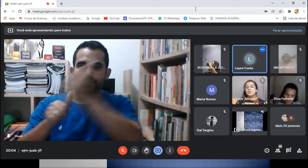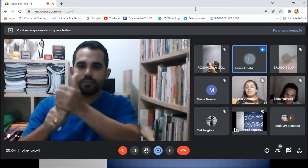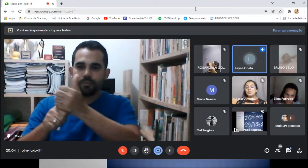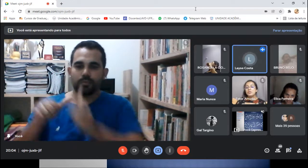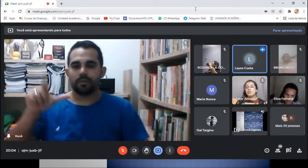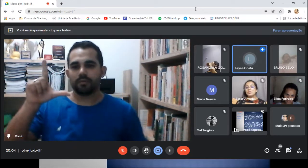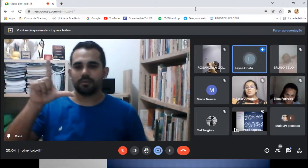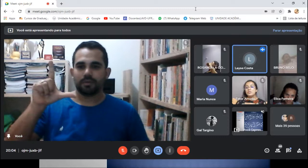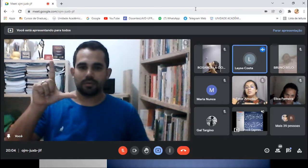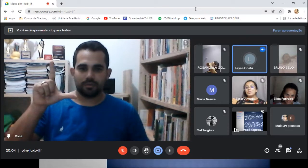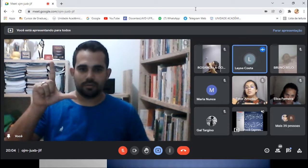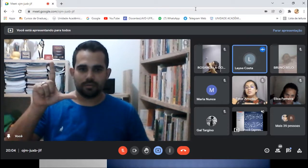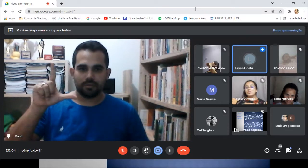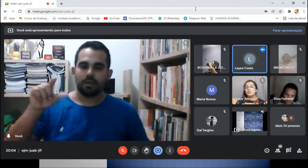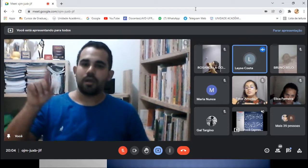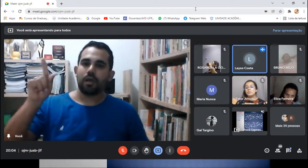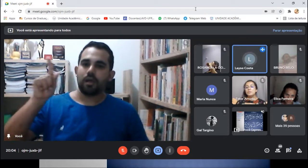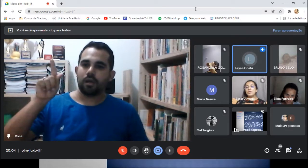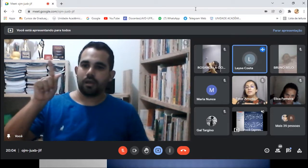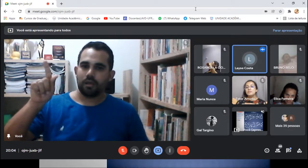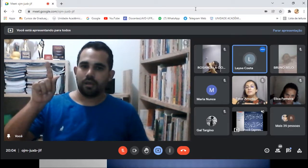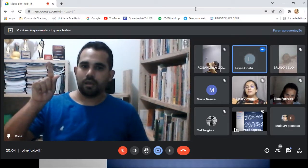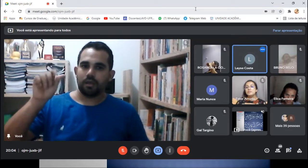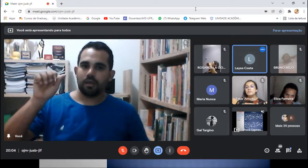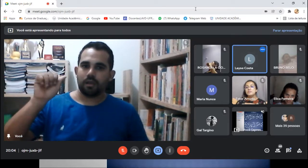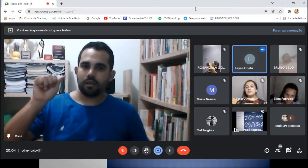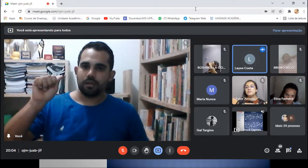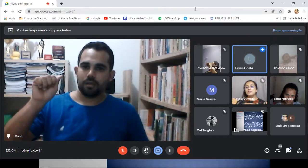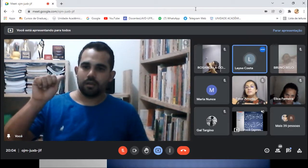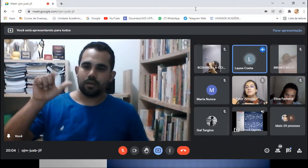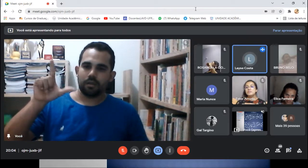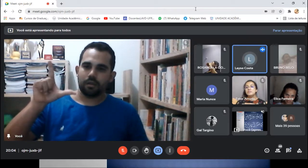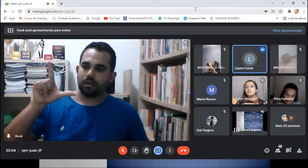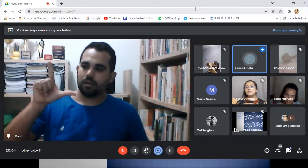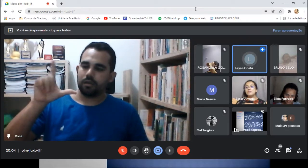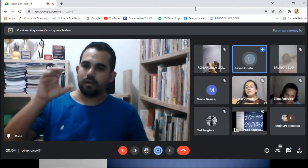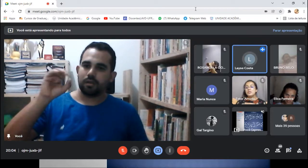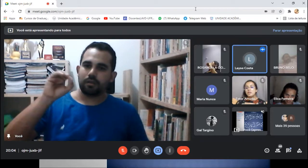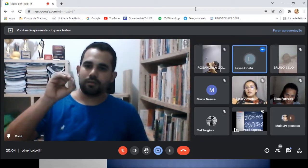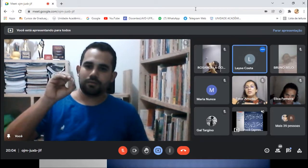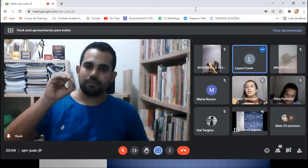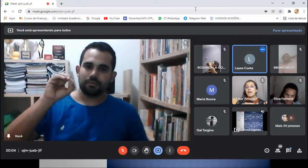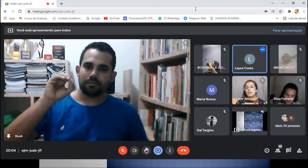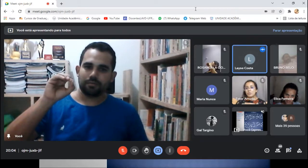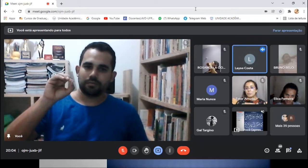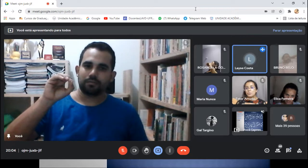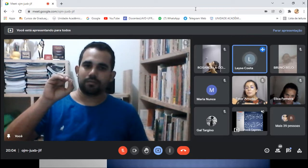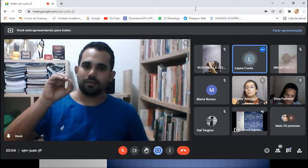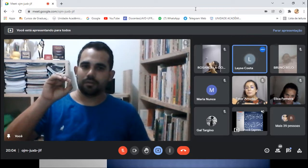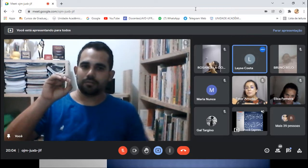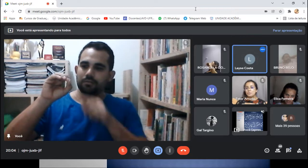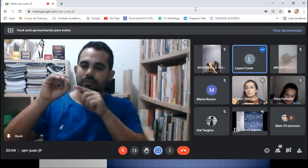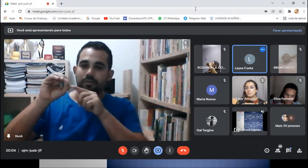o T e substitui pelo L, a gente tem a palavra galo.